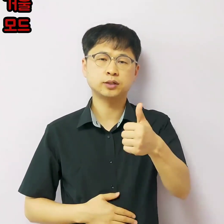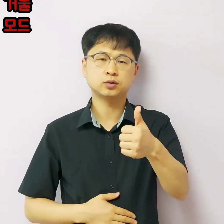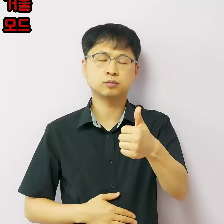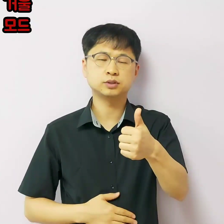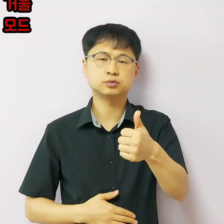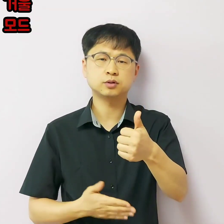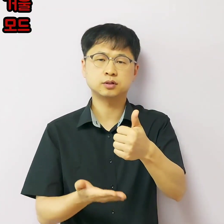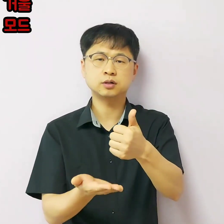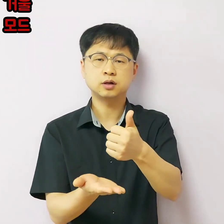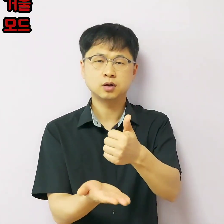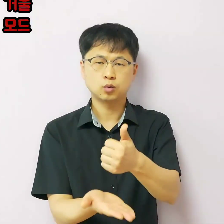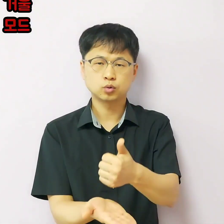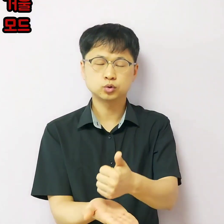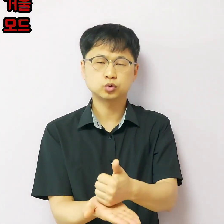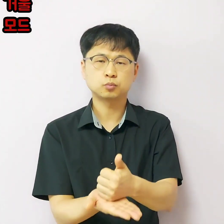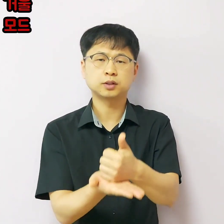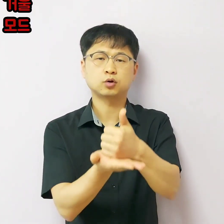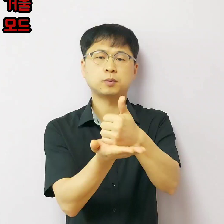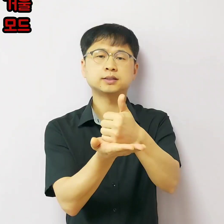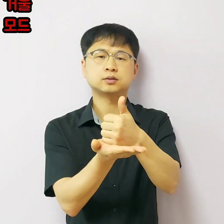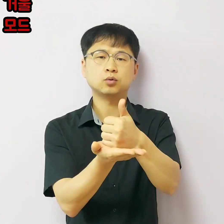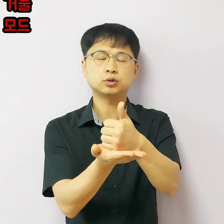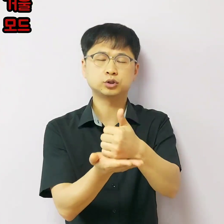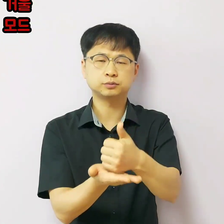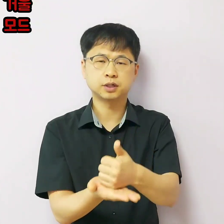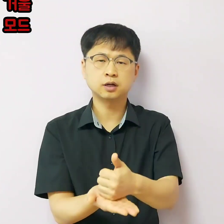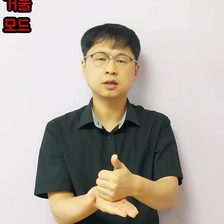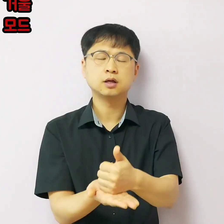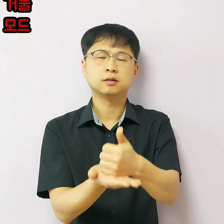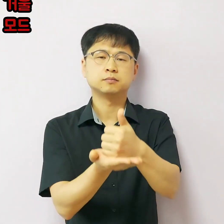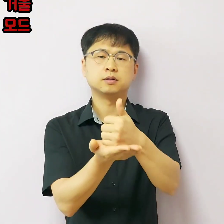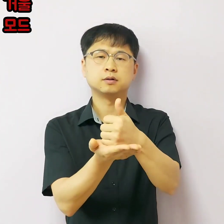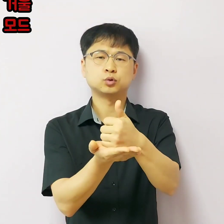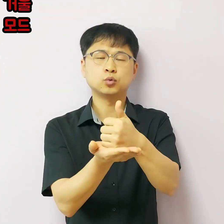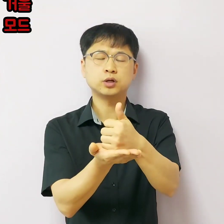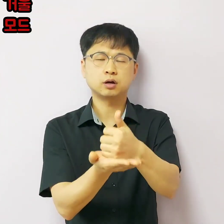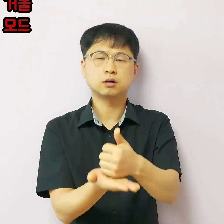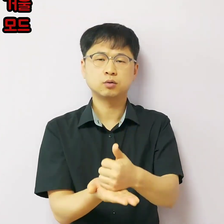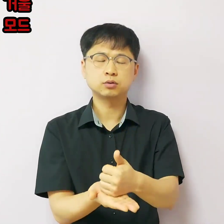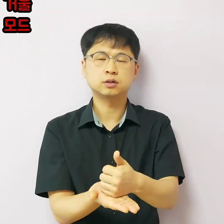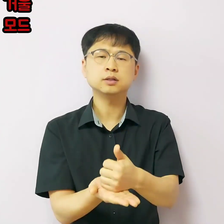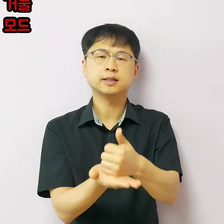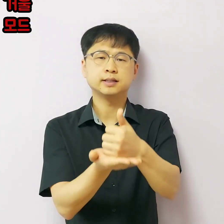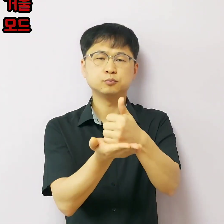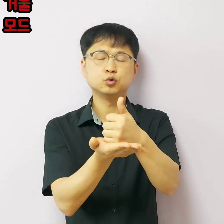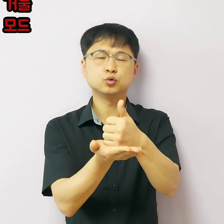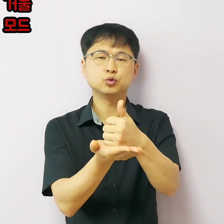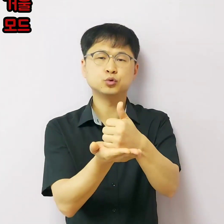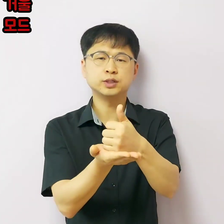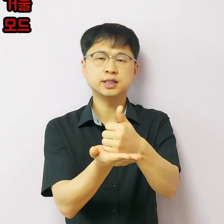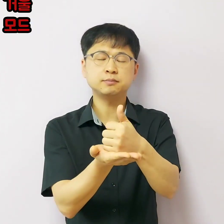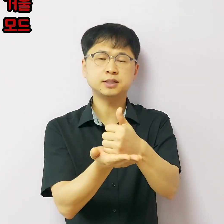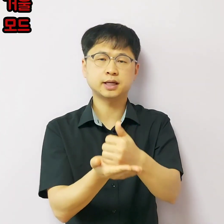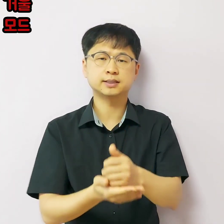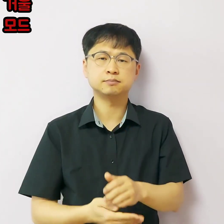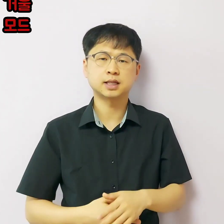왼손 엄지주먹을 오른손 손바닥으로 받쳐서 올려주시면 존경 혹은 누구 님이